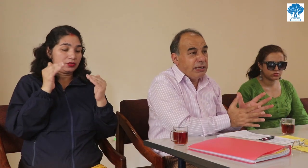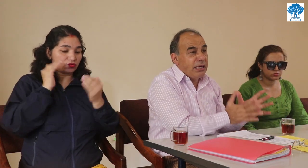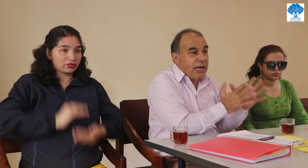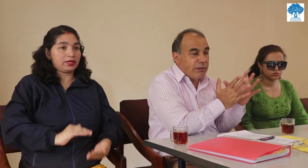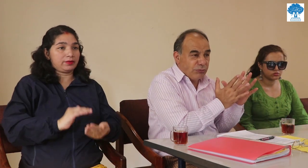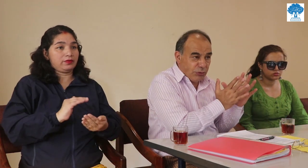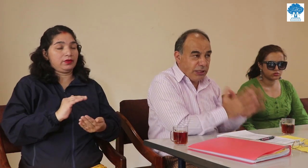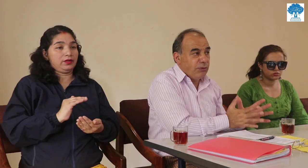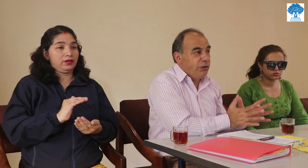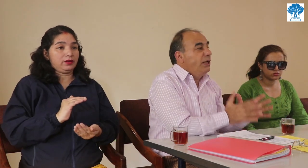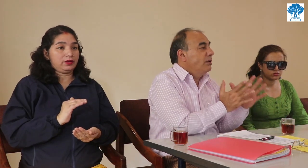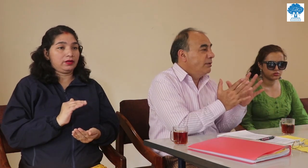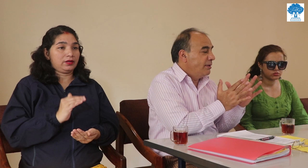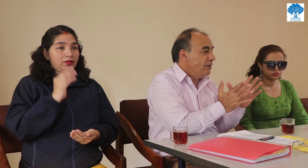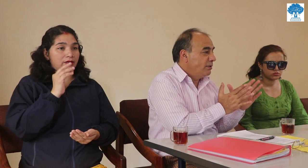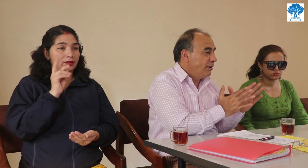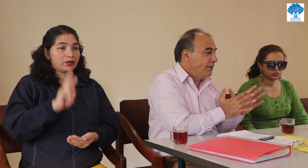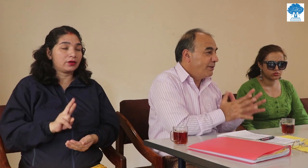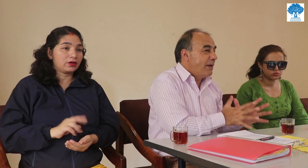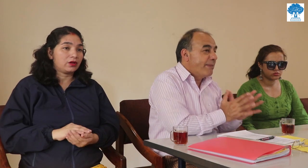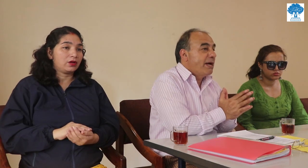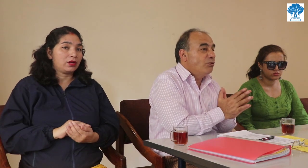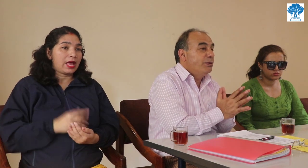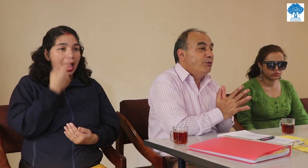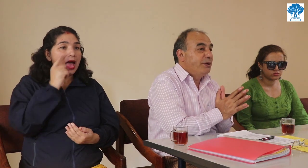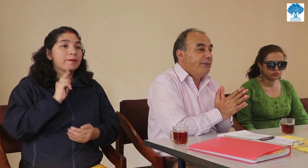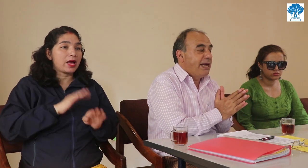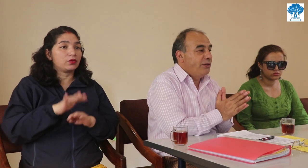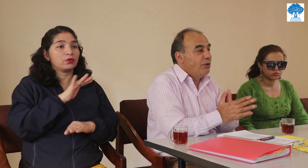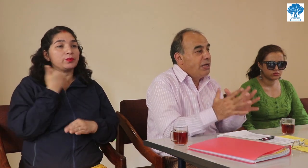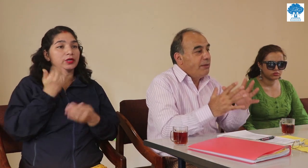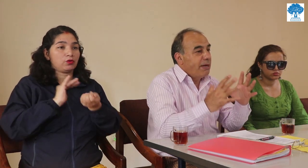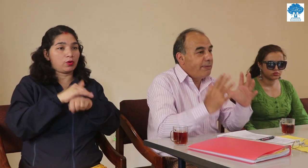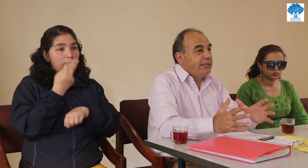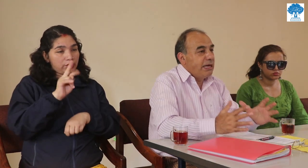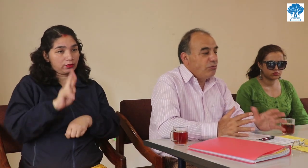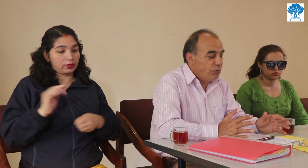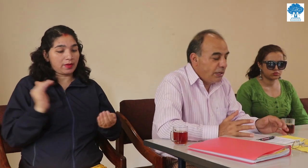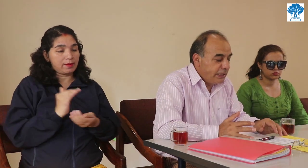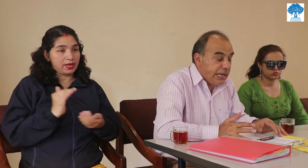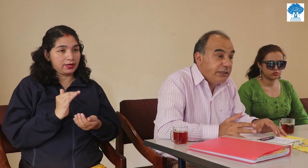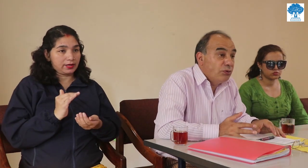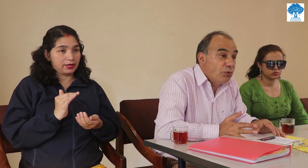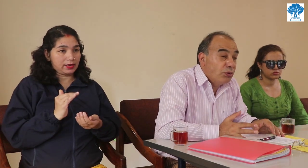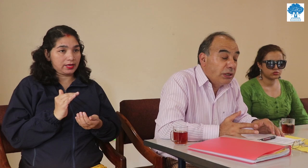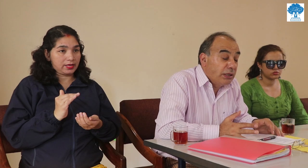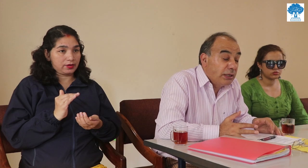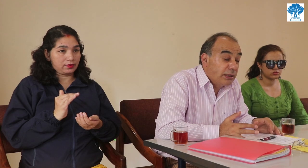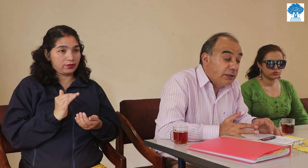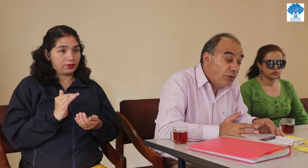गराउने सुत्केरी हुने र आमाहरूको मृत्यु बढी भइरहेको थियो, बालबालिकाहरूको